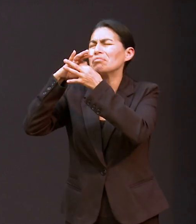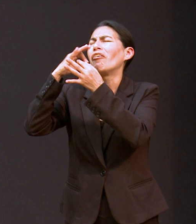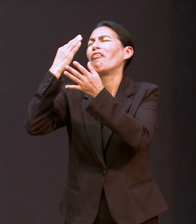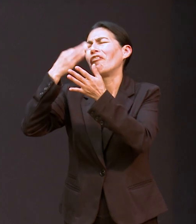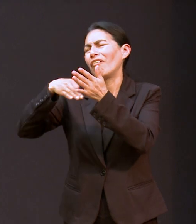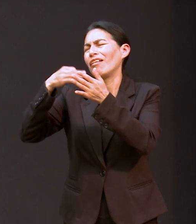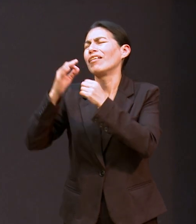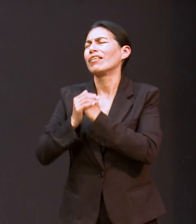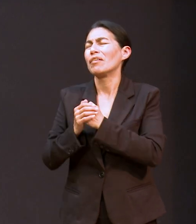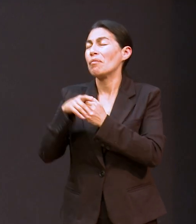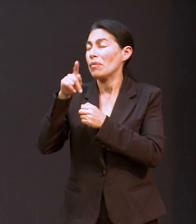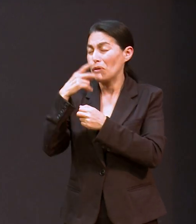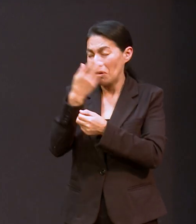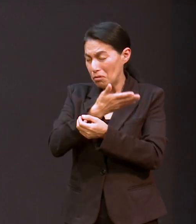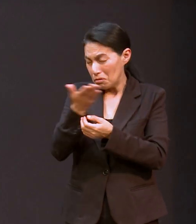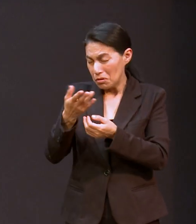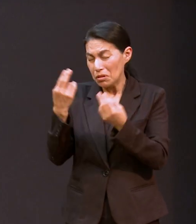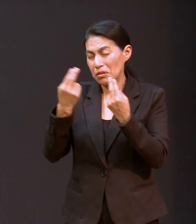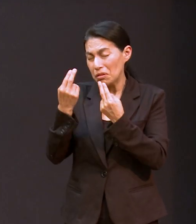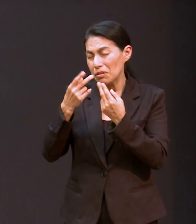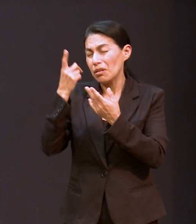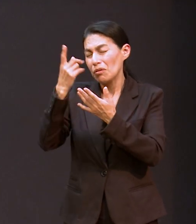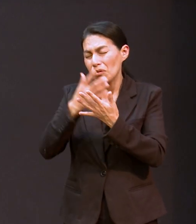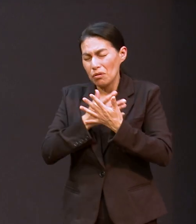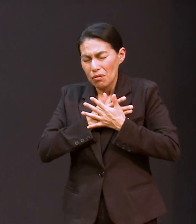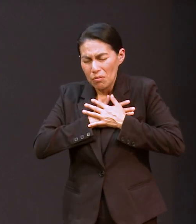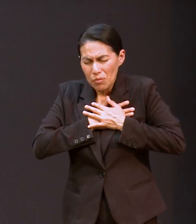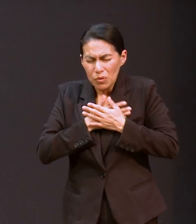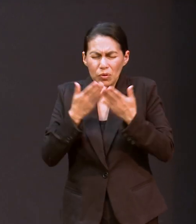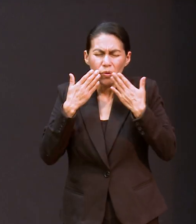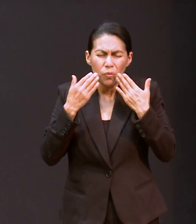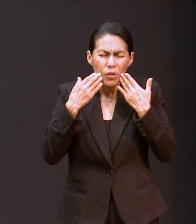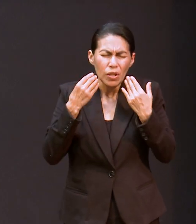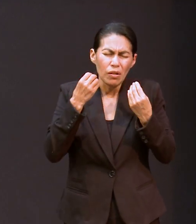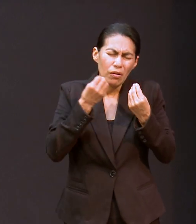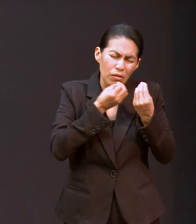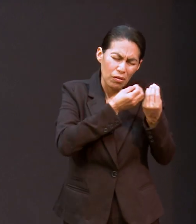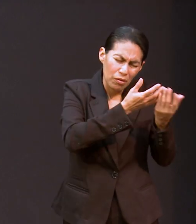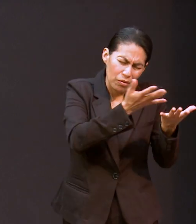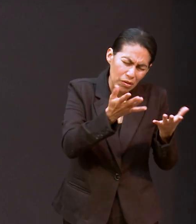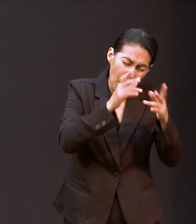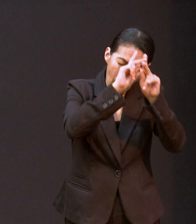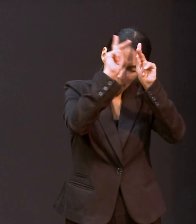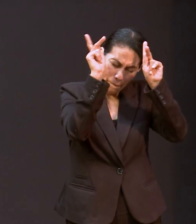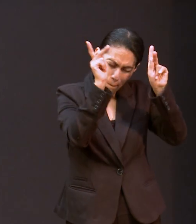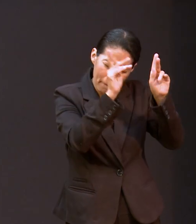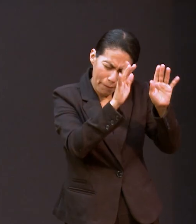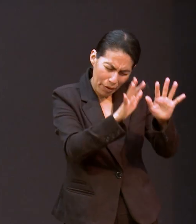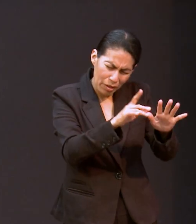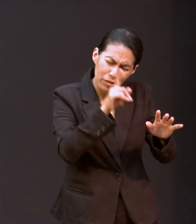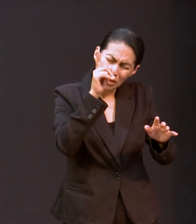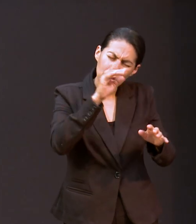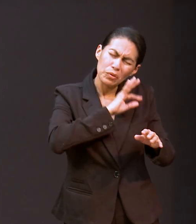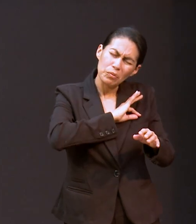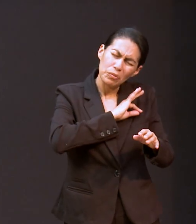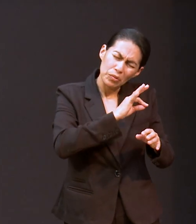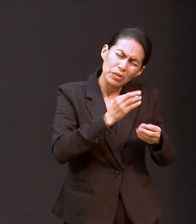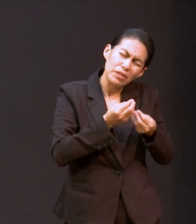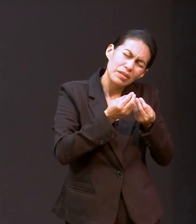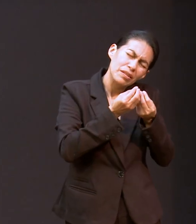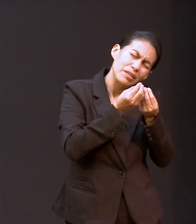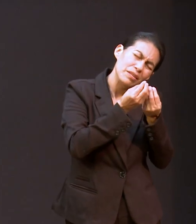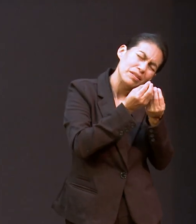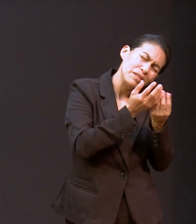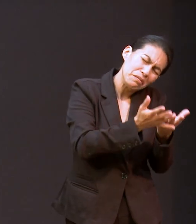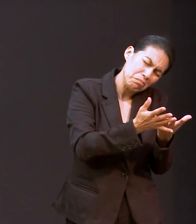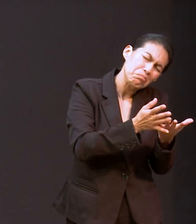es la conexión contigo lo que le falta es ese amor esa misericordia que solo viene de ti esa Paz padre que solo